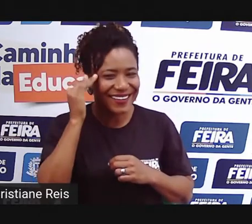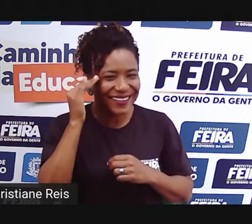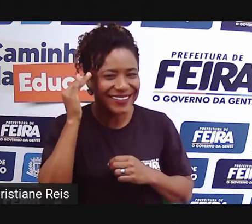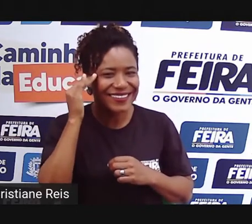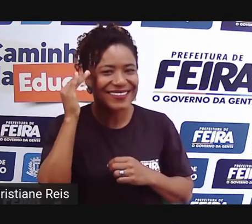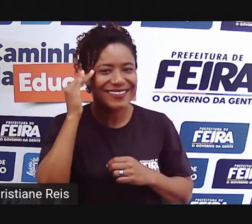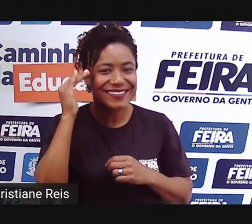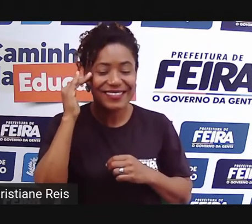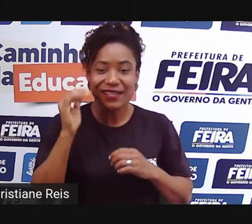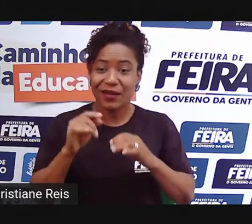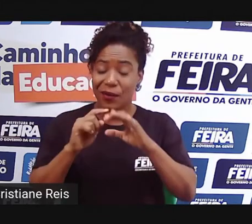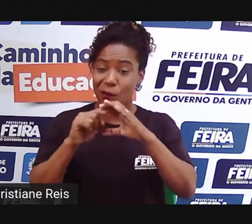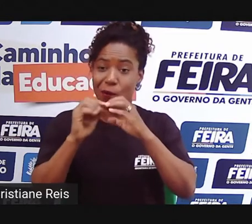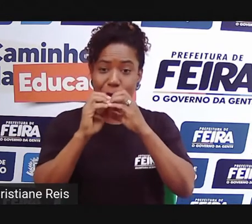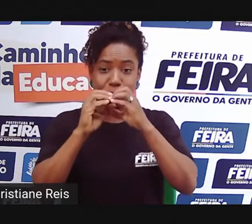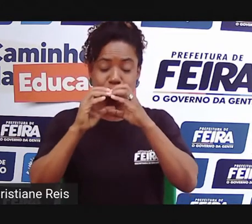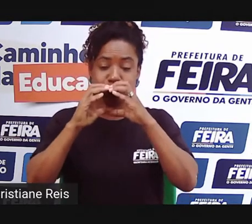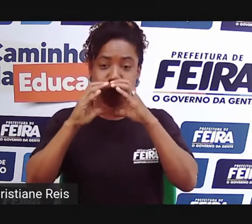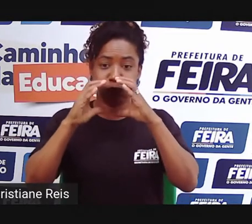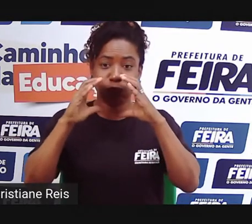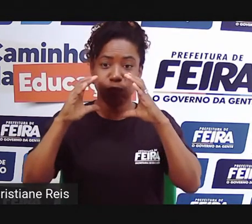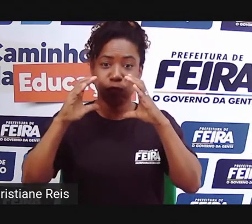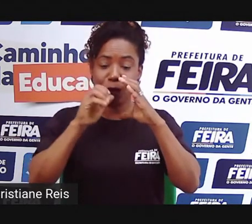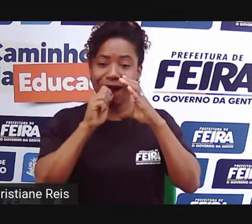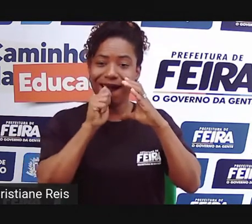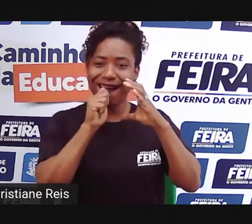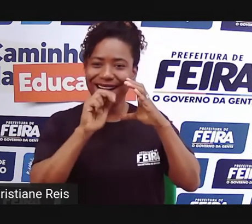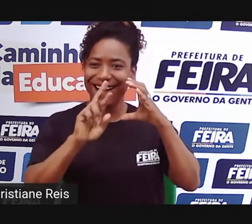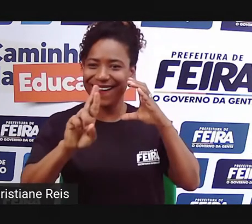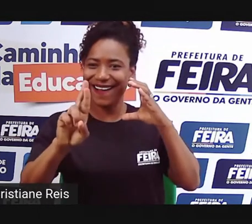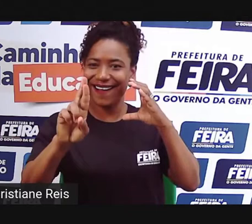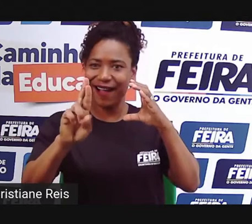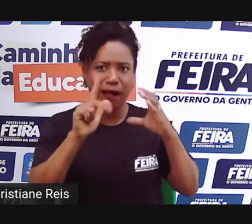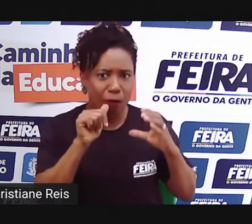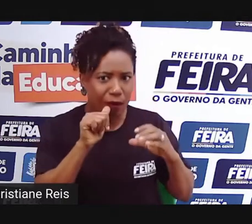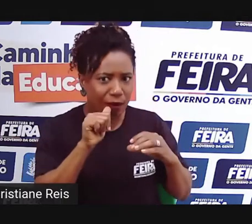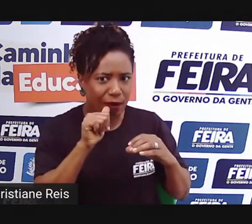Entendi. Nós enchemos a bexiga de água.